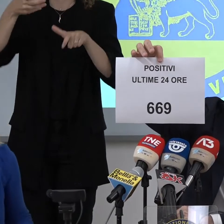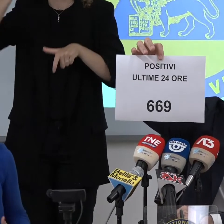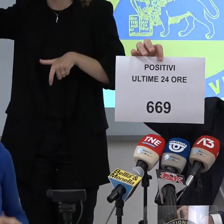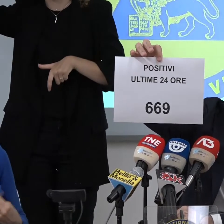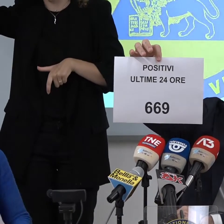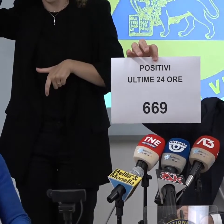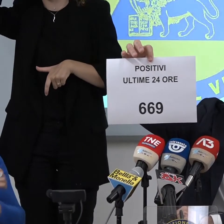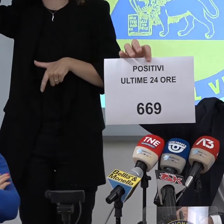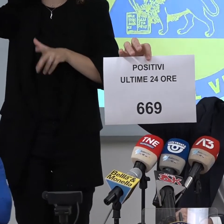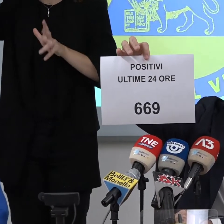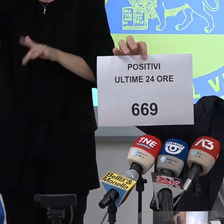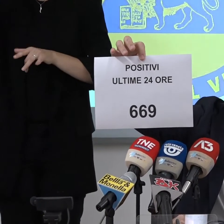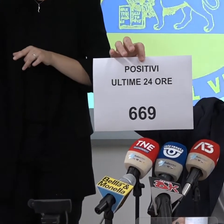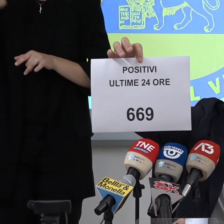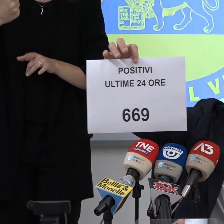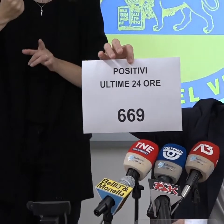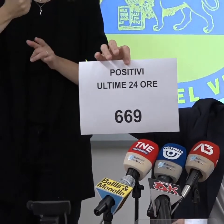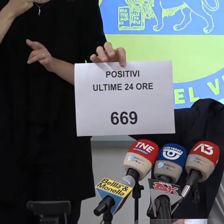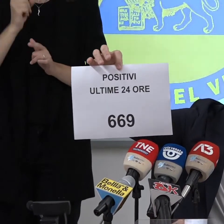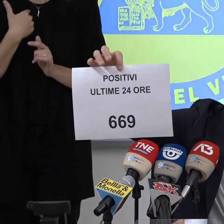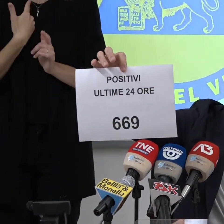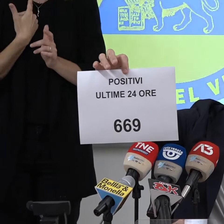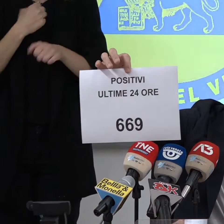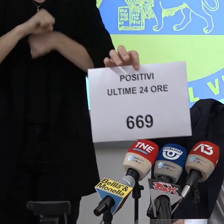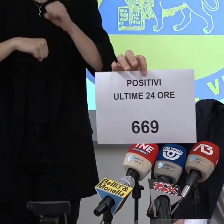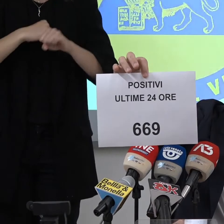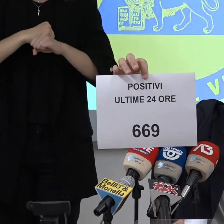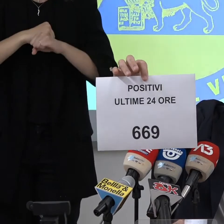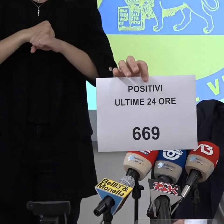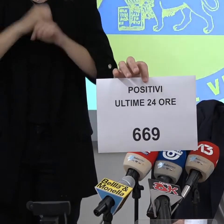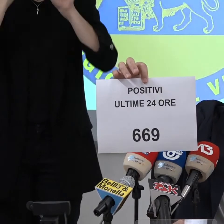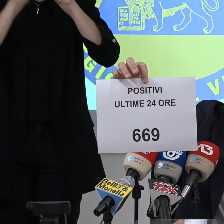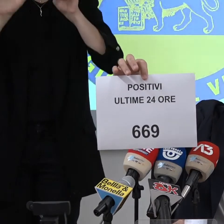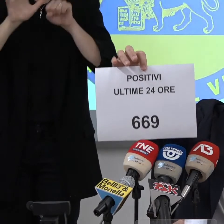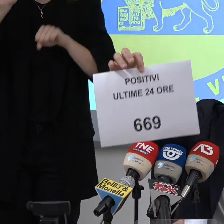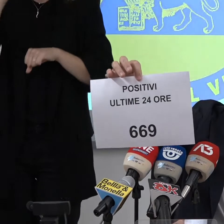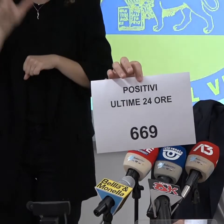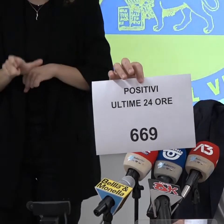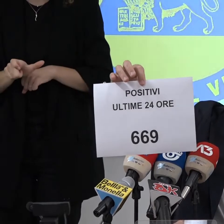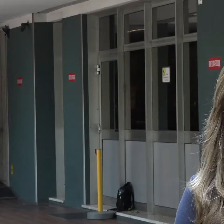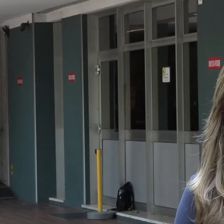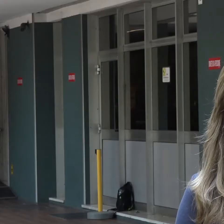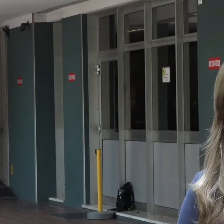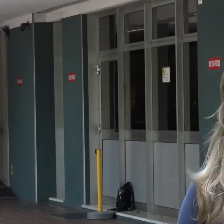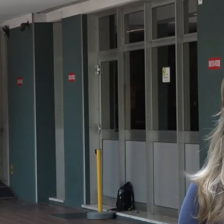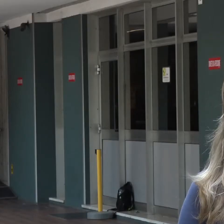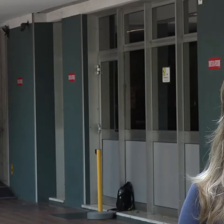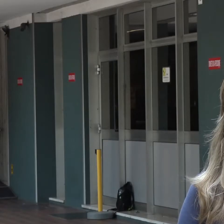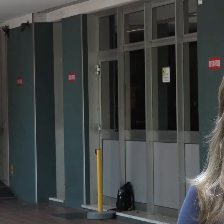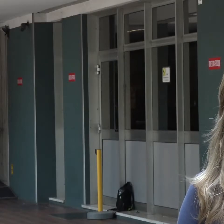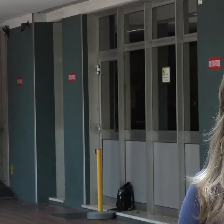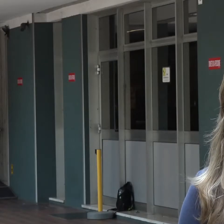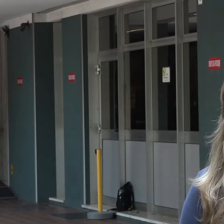contagi in regione in 10 giorni sono aumentati del 150% e si prevede che potranno crescere ancora. L'impatto